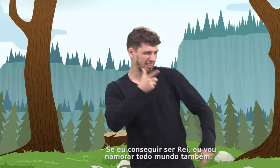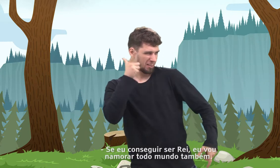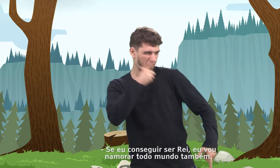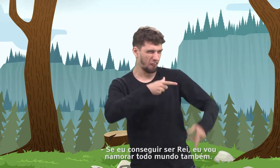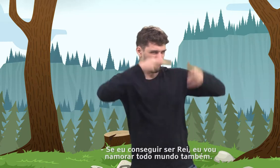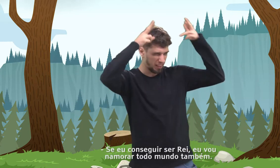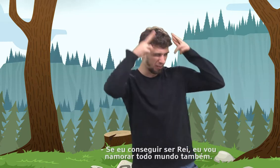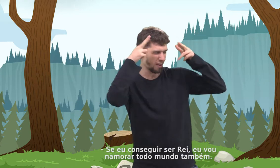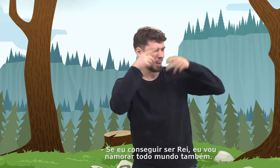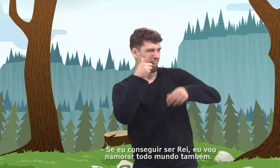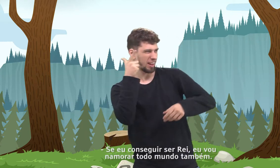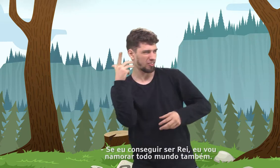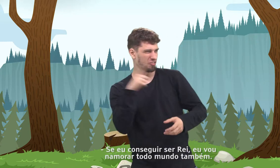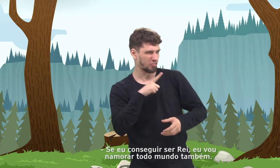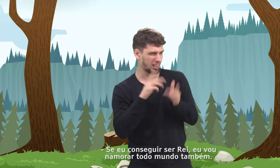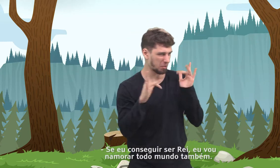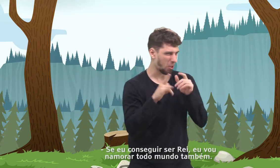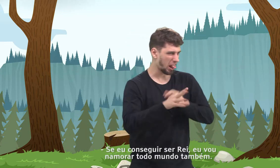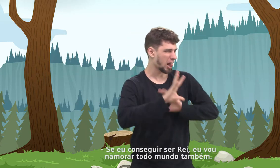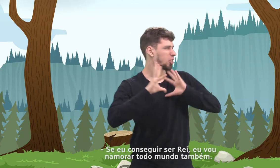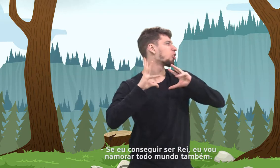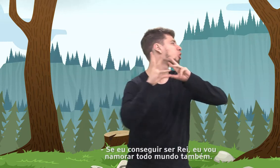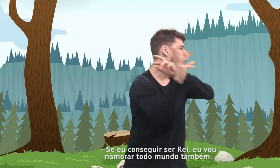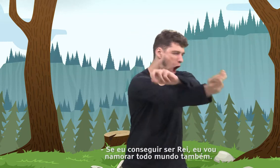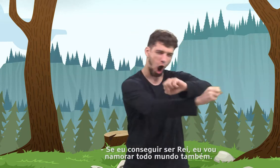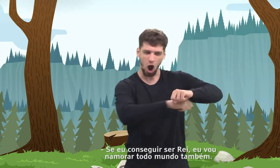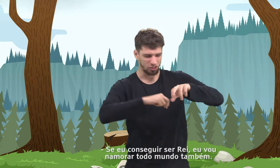conseguir ser rei aí eu vou namorar todo mundo também